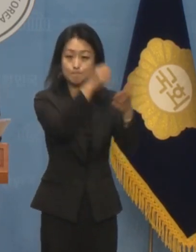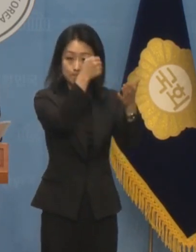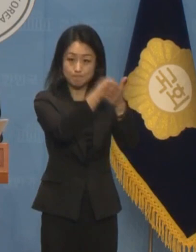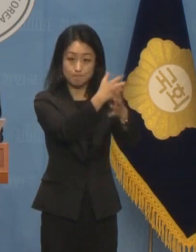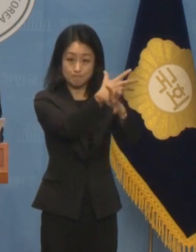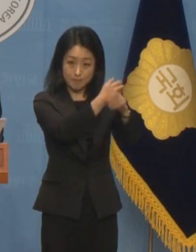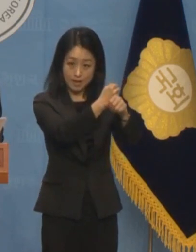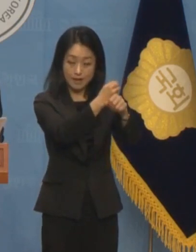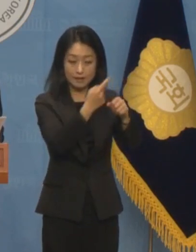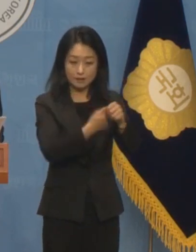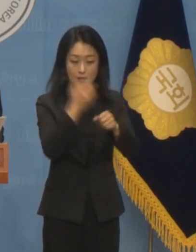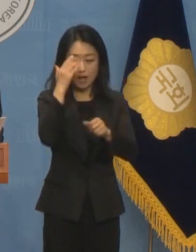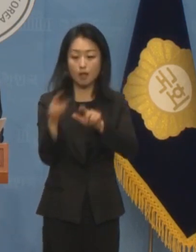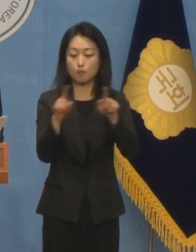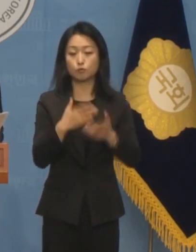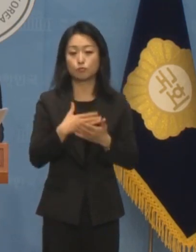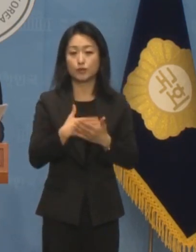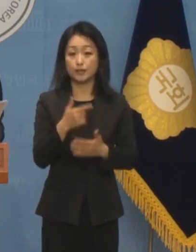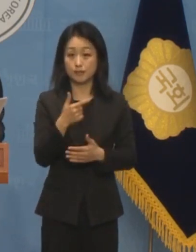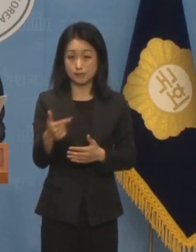때보다 높아졌습니다.